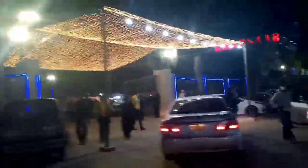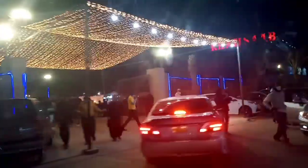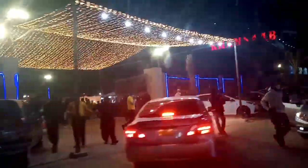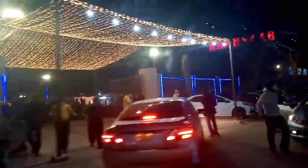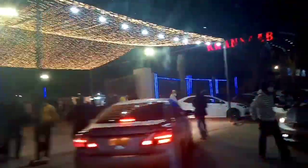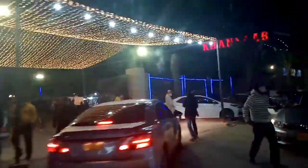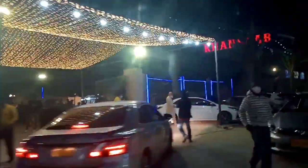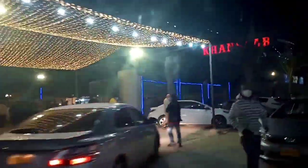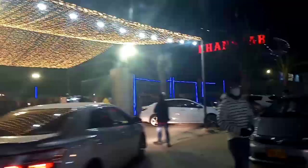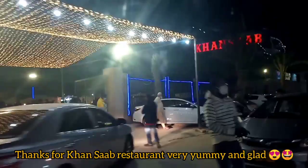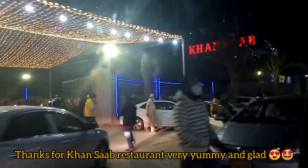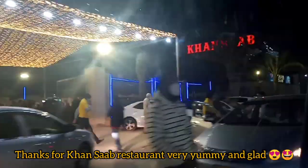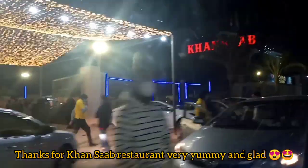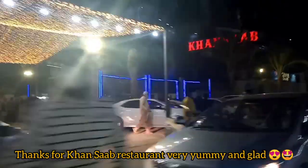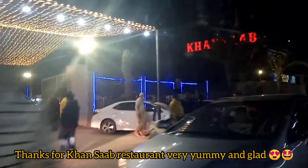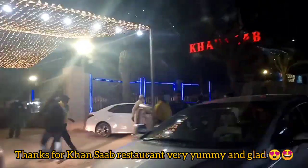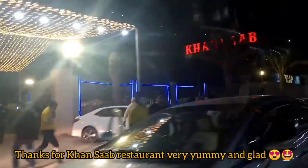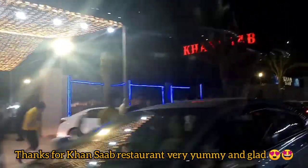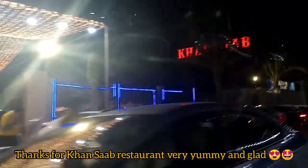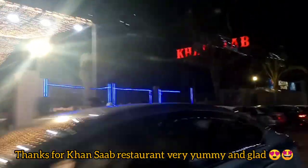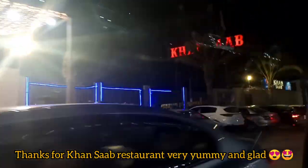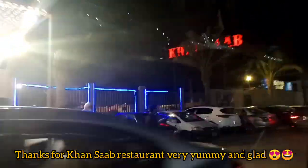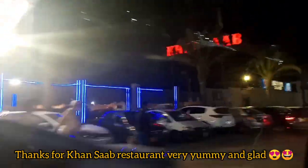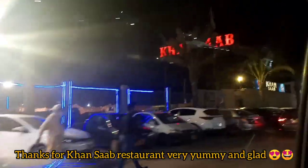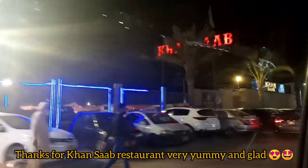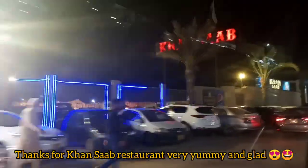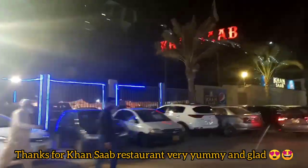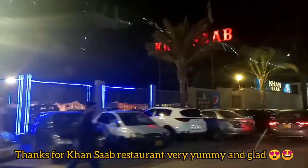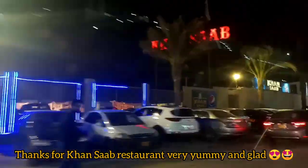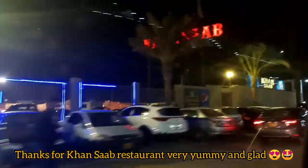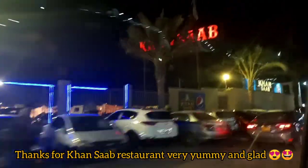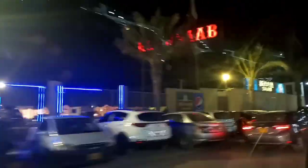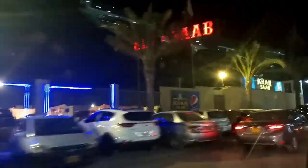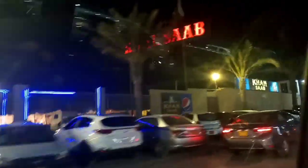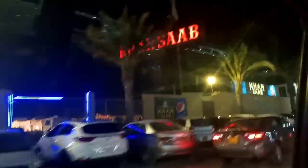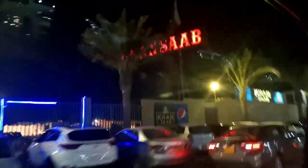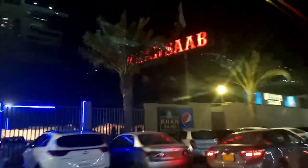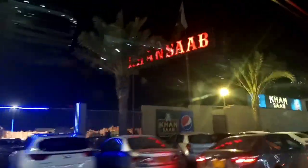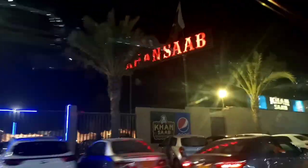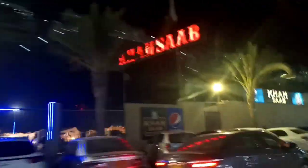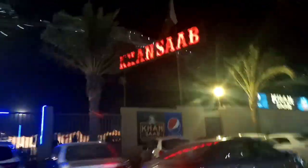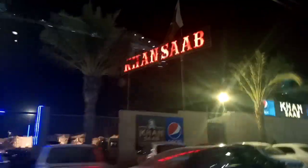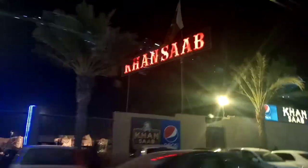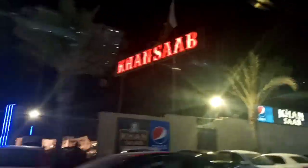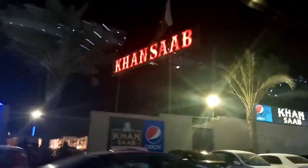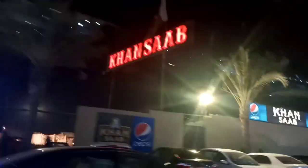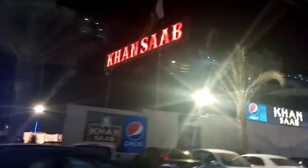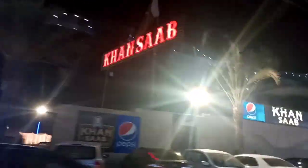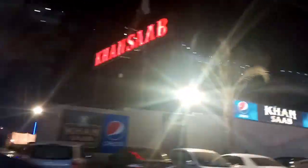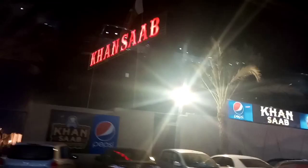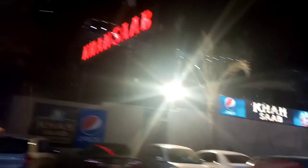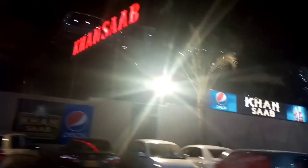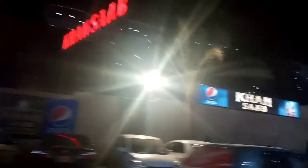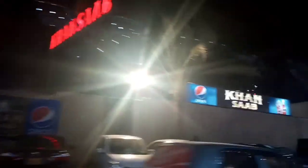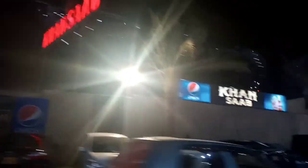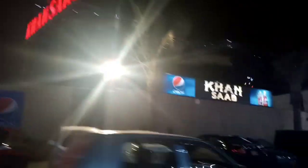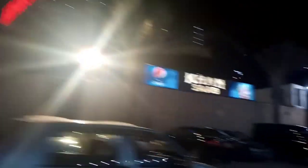जुम्मा हफ्ता और इतवार, हाँ हमारे पास गुंजाइश नहीं। हाँ तो आज तो छुट्टी है ना, तो चीज़ें बोल रहे हैं वो क्रिसमस की छुट्टी की वजह से ना आवाम ज़्यादा डबल आ गई, डबल टिबल आ गई।